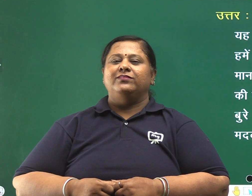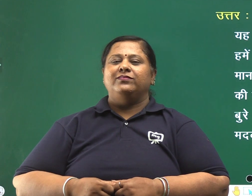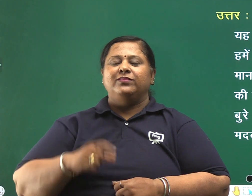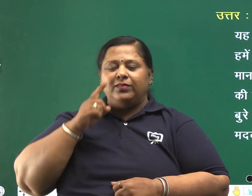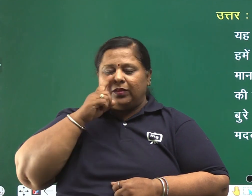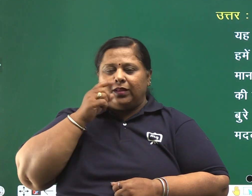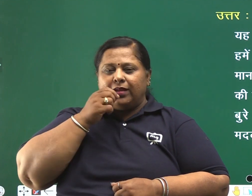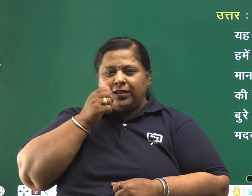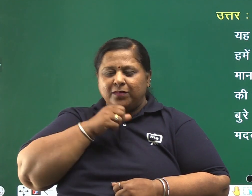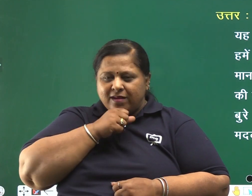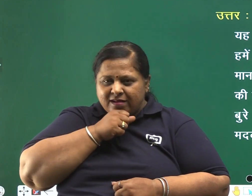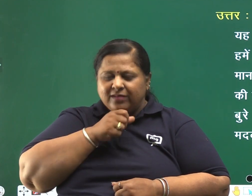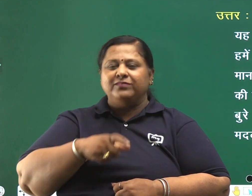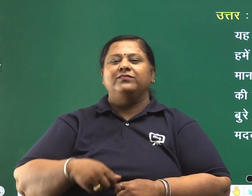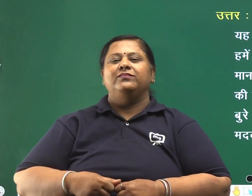दादी माँ